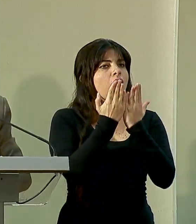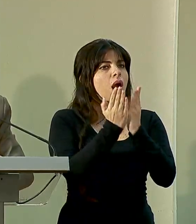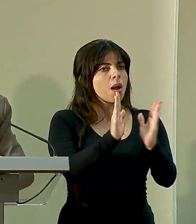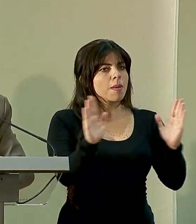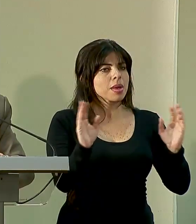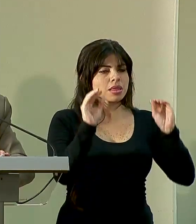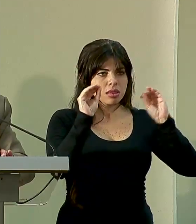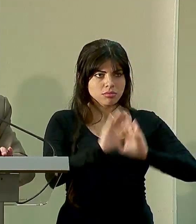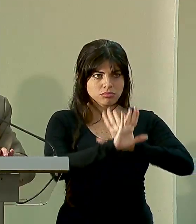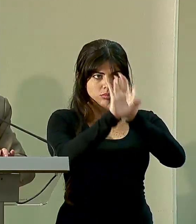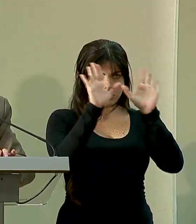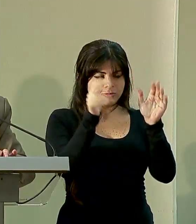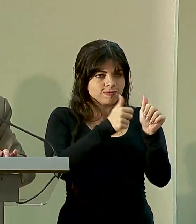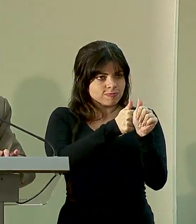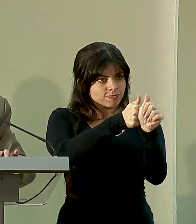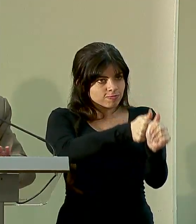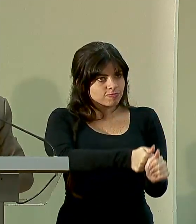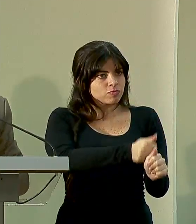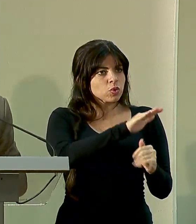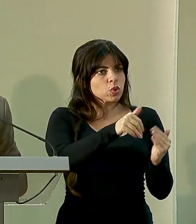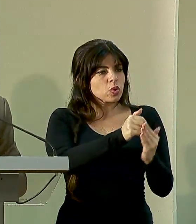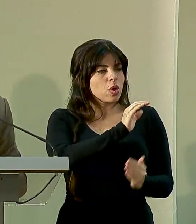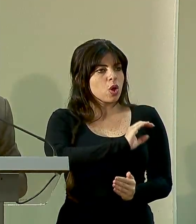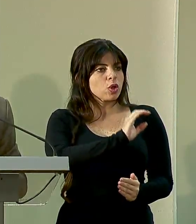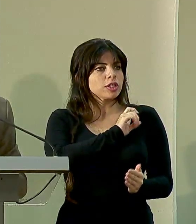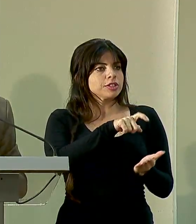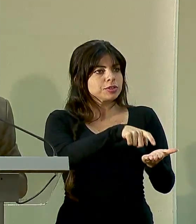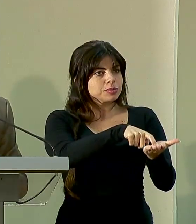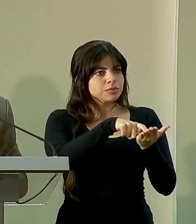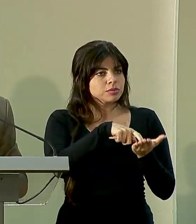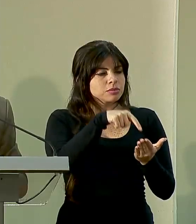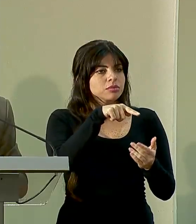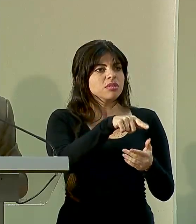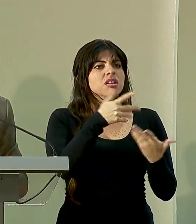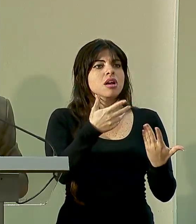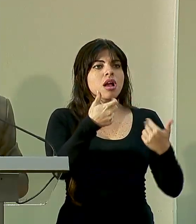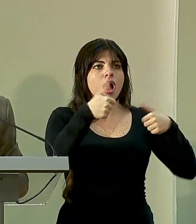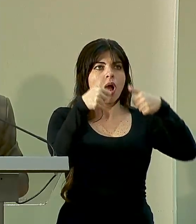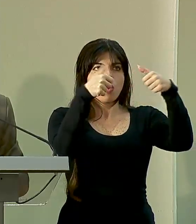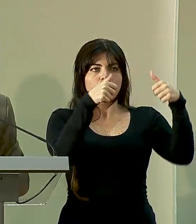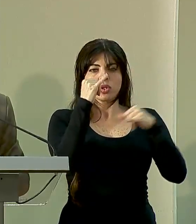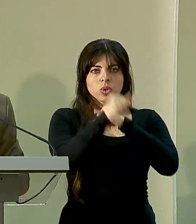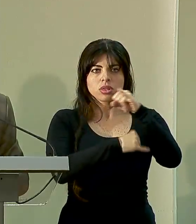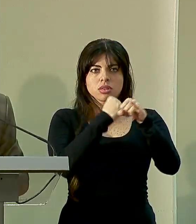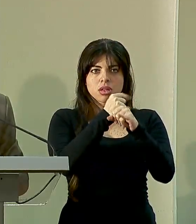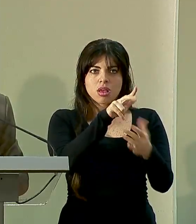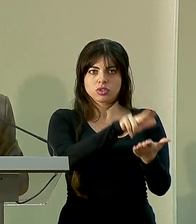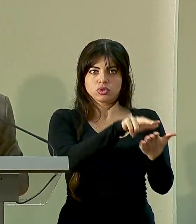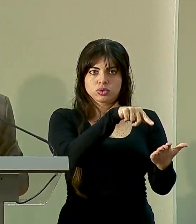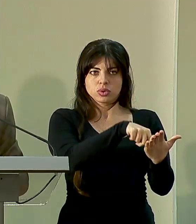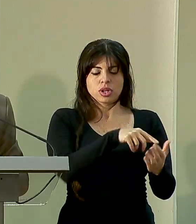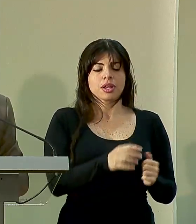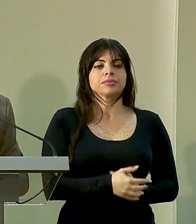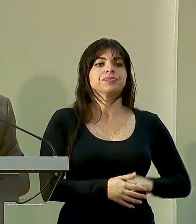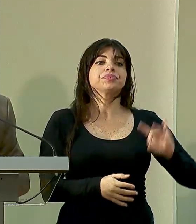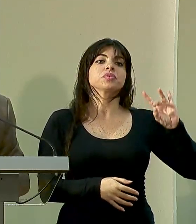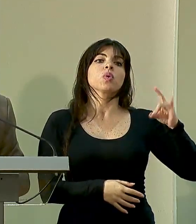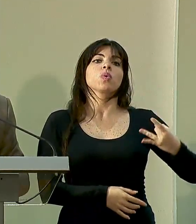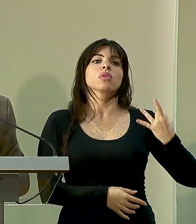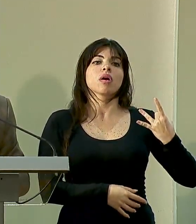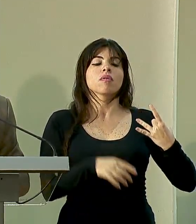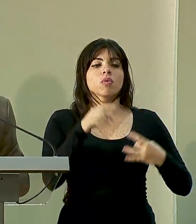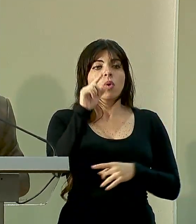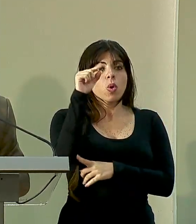transparente, ajustados a las condiciones que nos exigen los acuerdos internacionales. Octavo, el Gobierno de